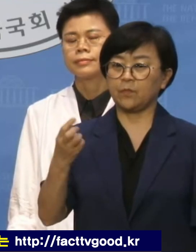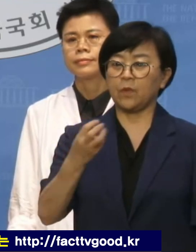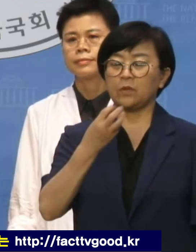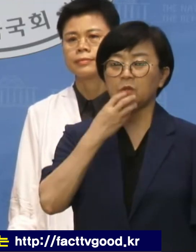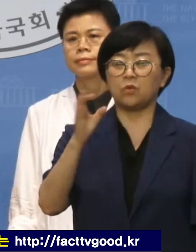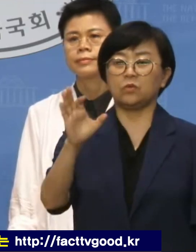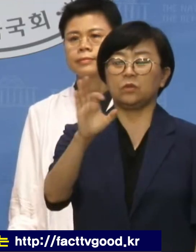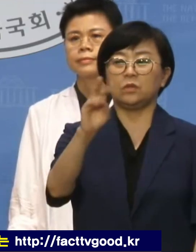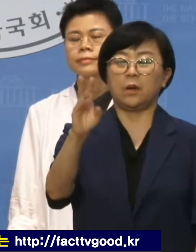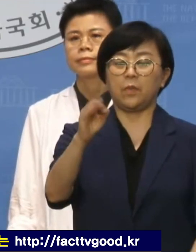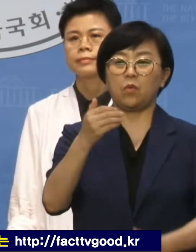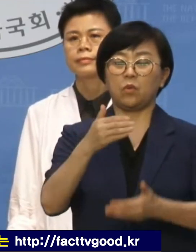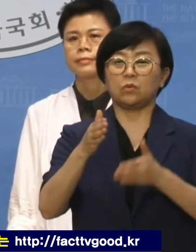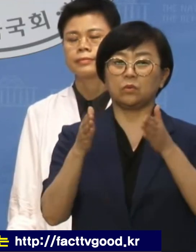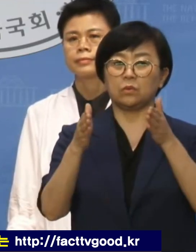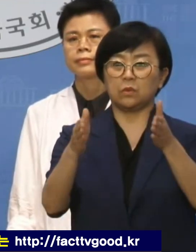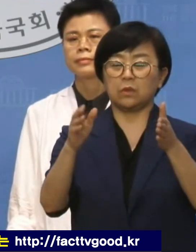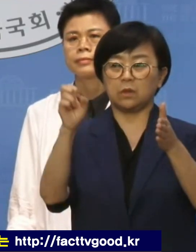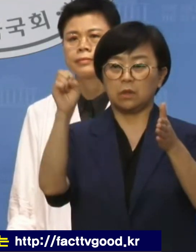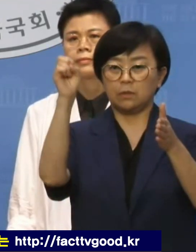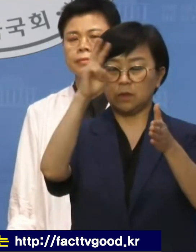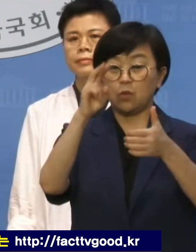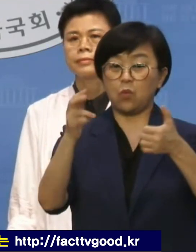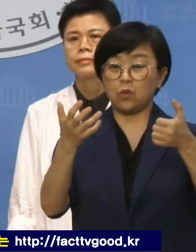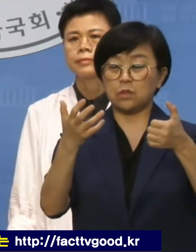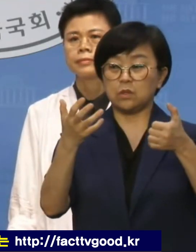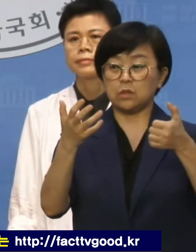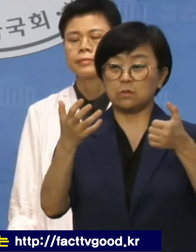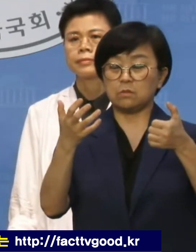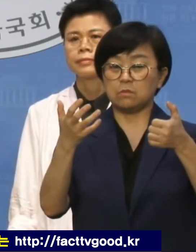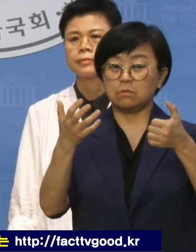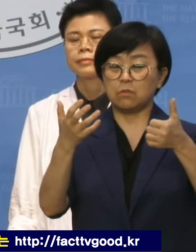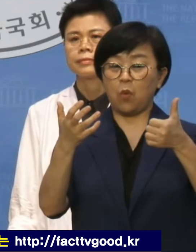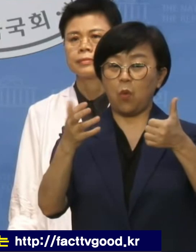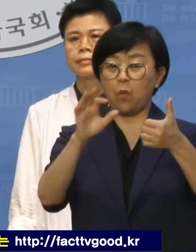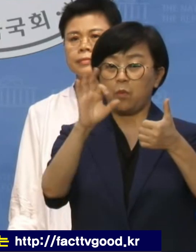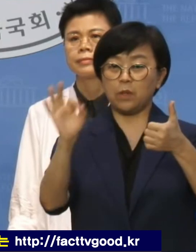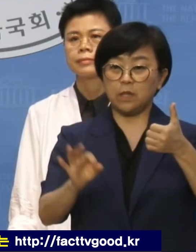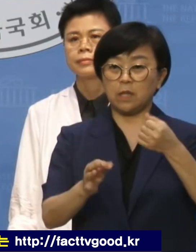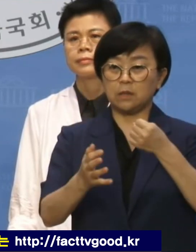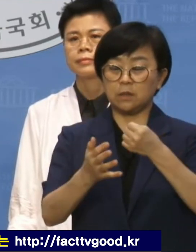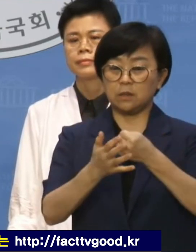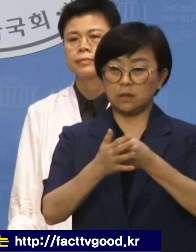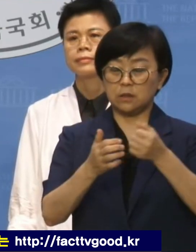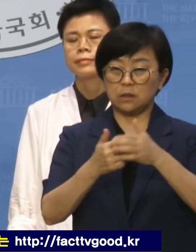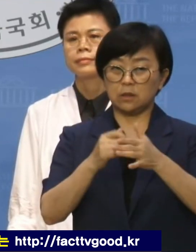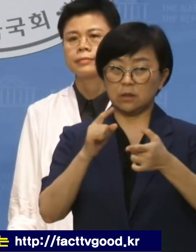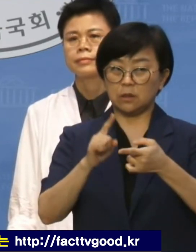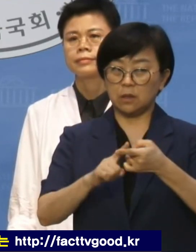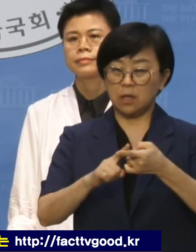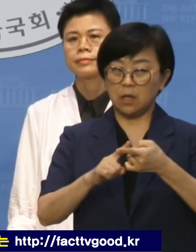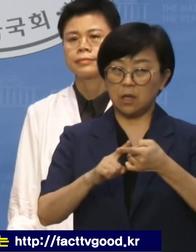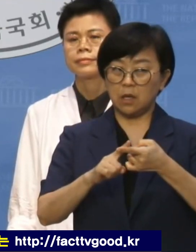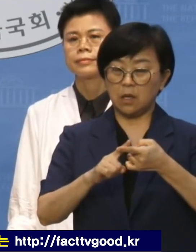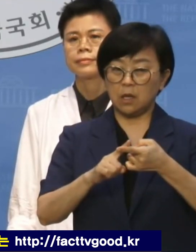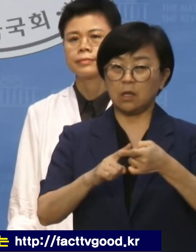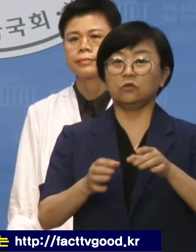서울 양평고속도로가 갑자기 이번에 55%나 수천억이 들어가는 공사를 하잖아요.